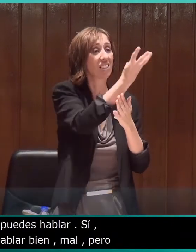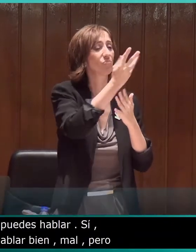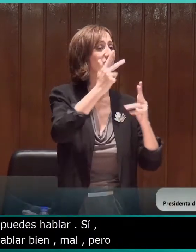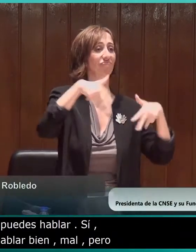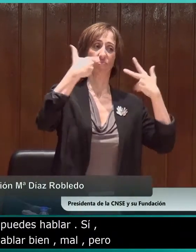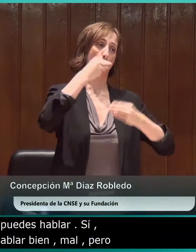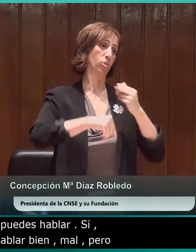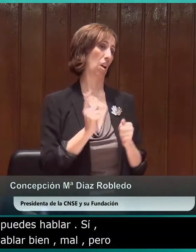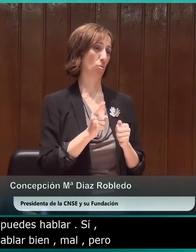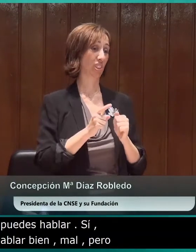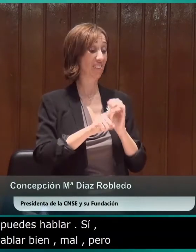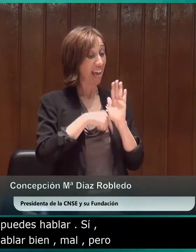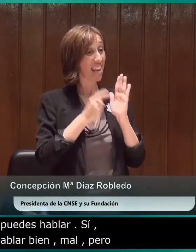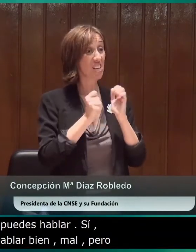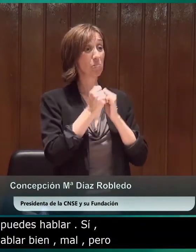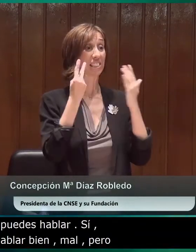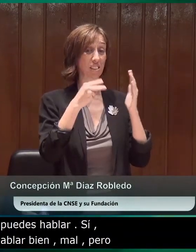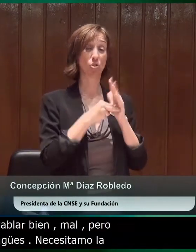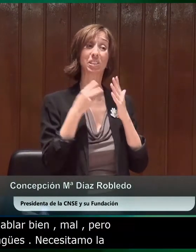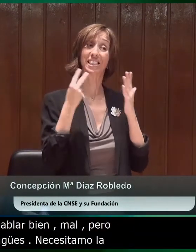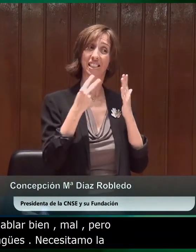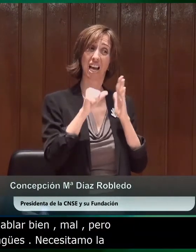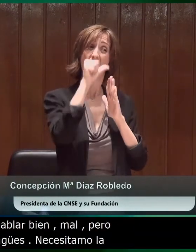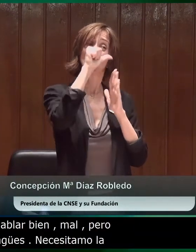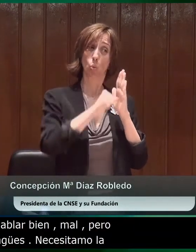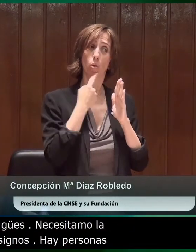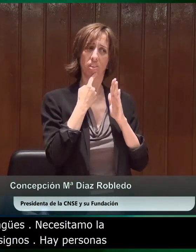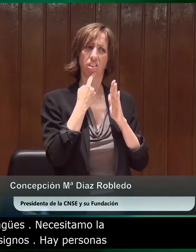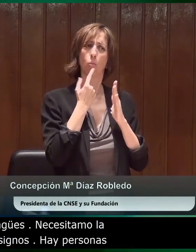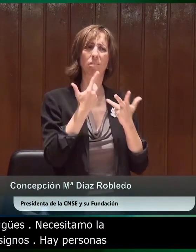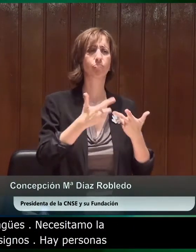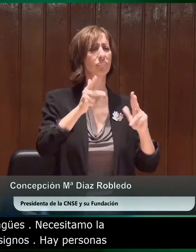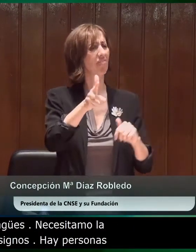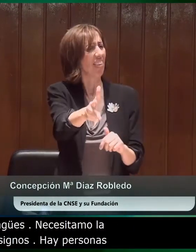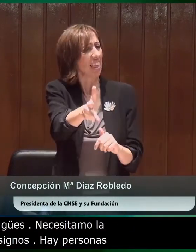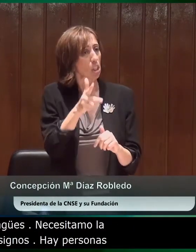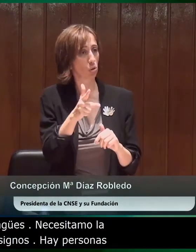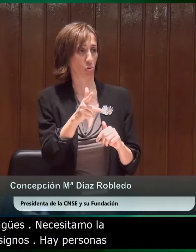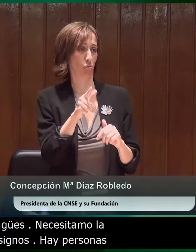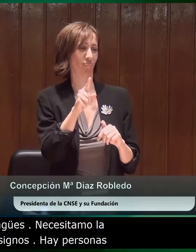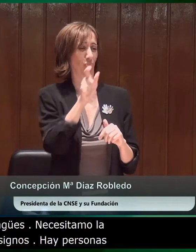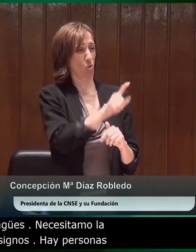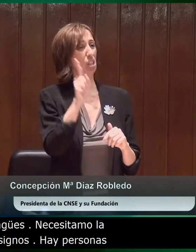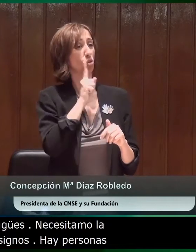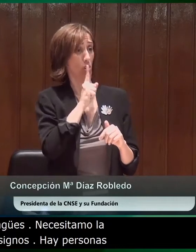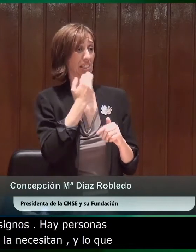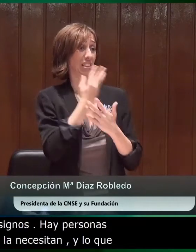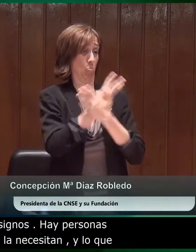ahora lo que estamos viendo Es que no se nos permite utilizarla y la ley 27/2007 de sus diferentes articulado habla de la libertad